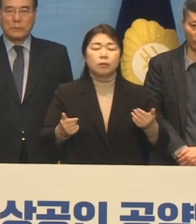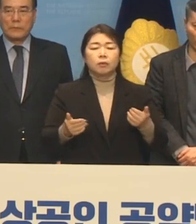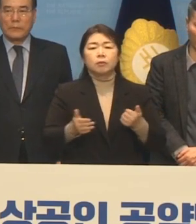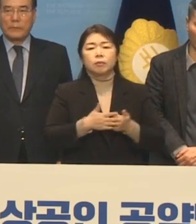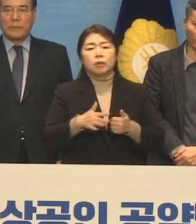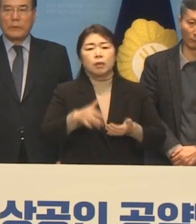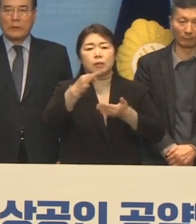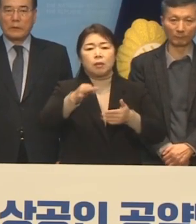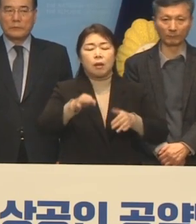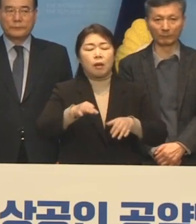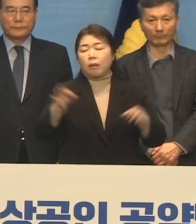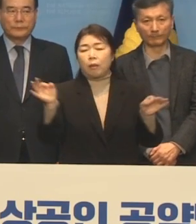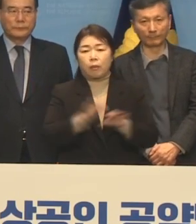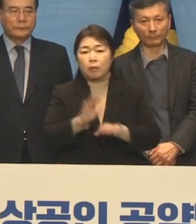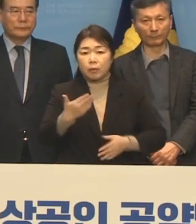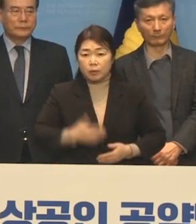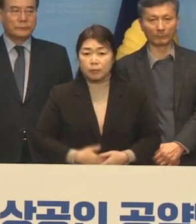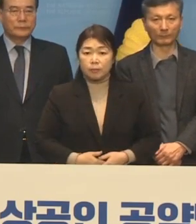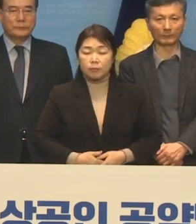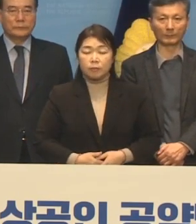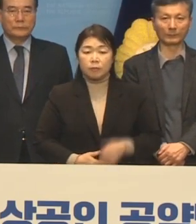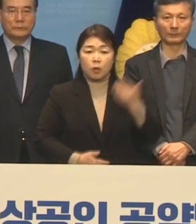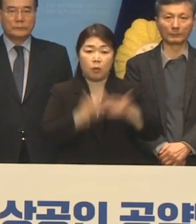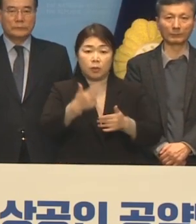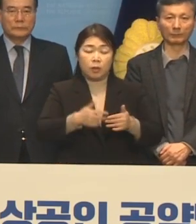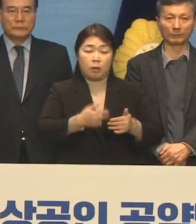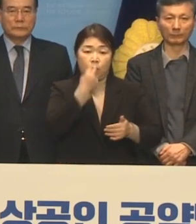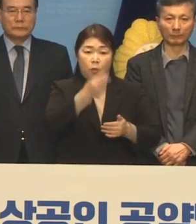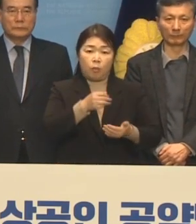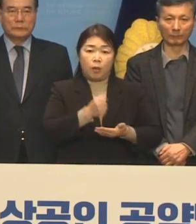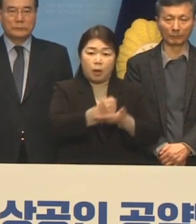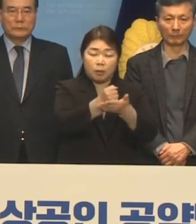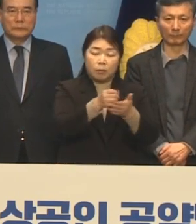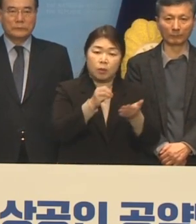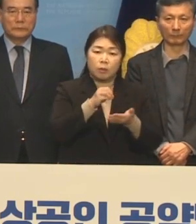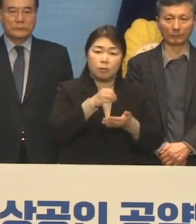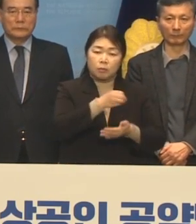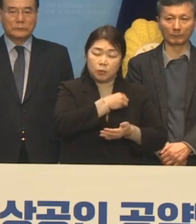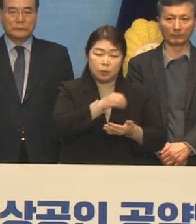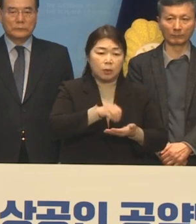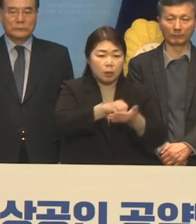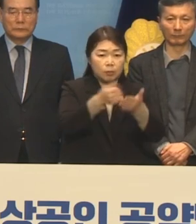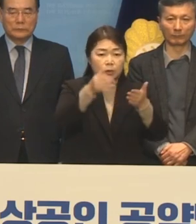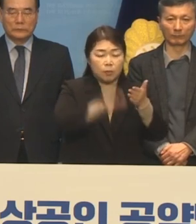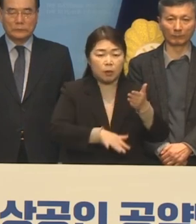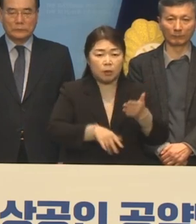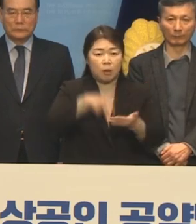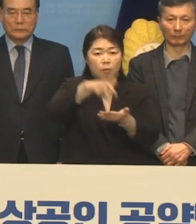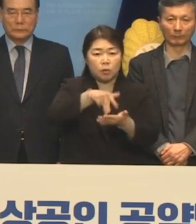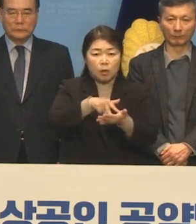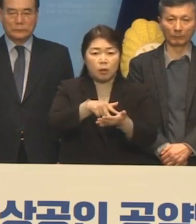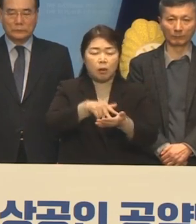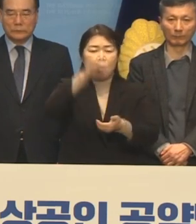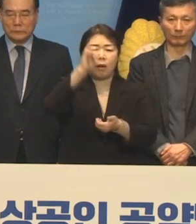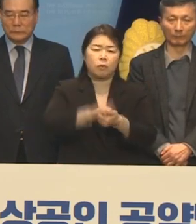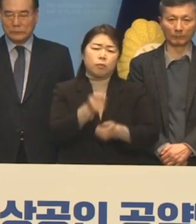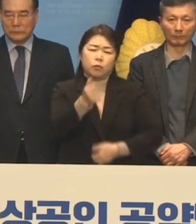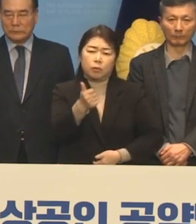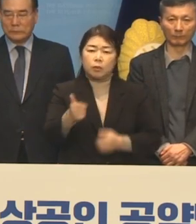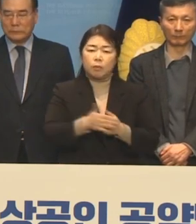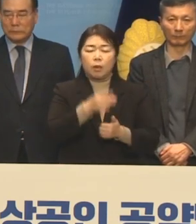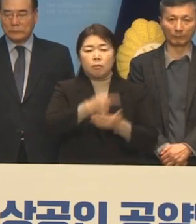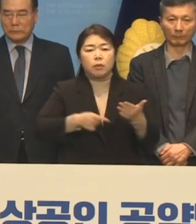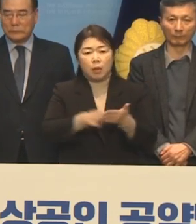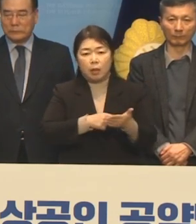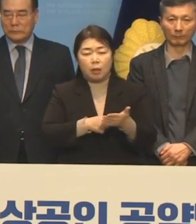됩니다. 화재 공제에 가입했어도 보장 한도가 낮아 피해를 감당하기 어렵습니다. 화재 공제 대상